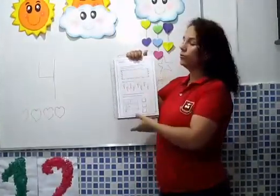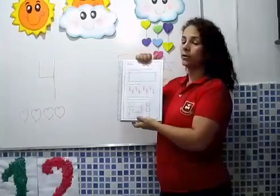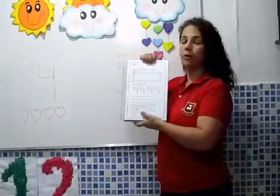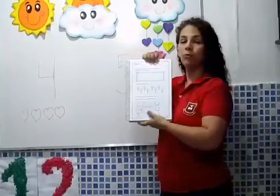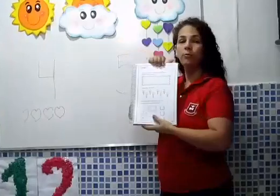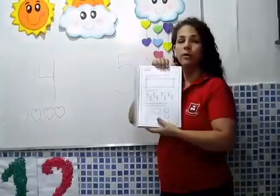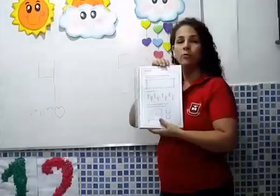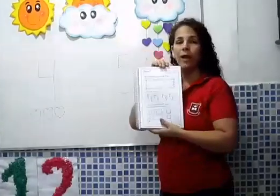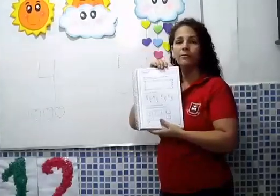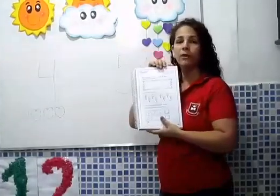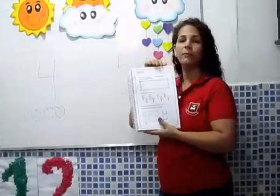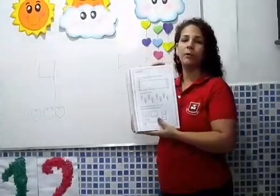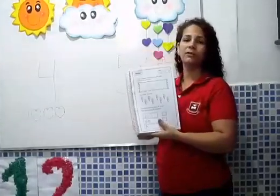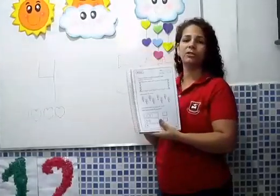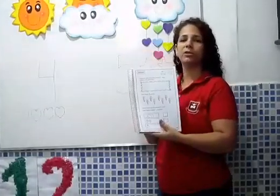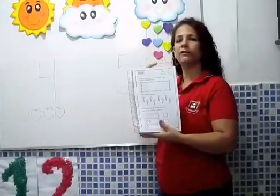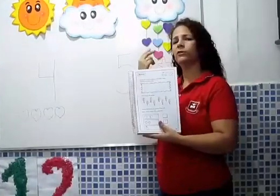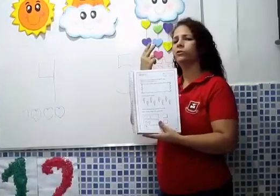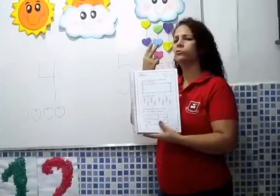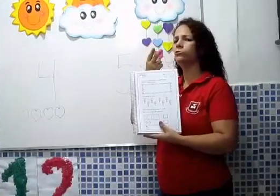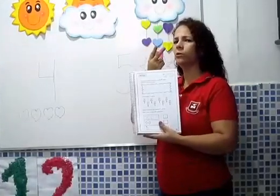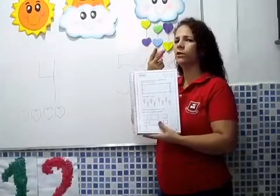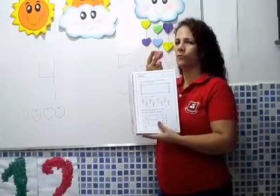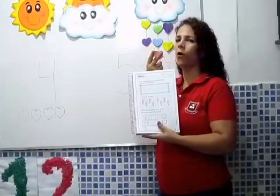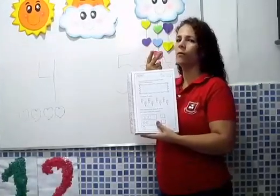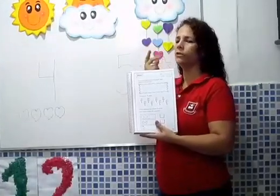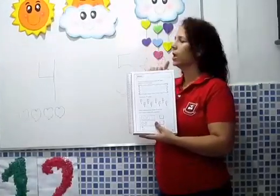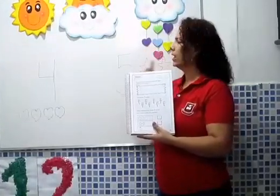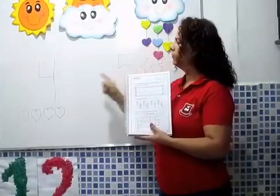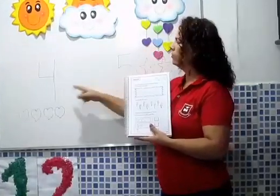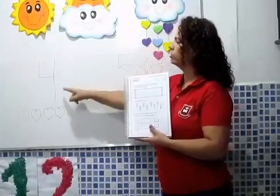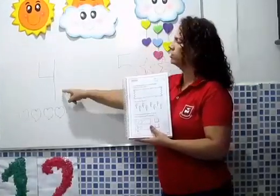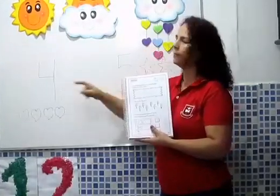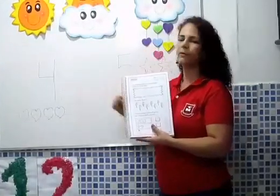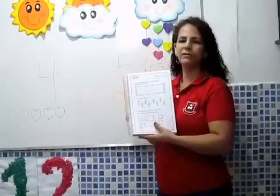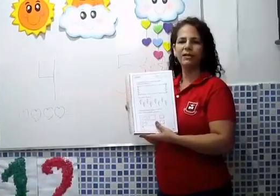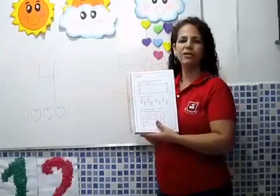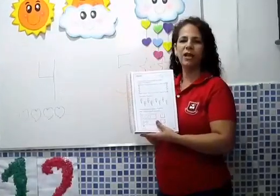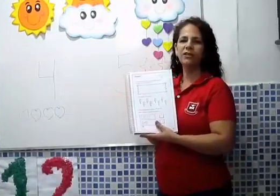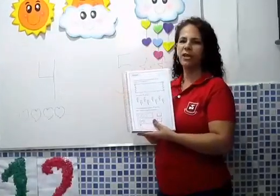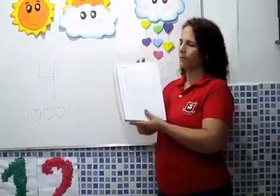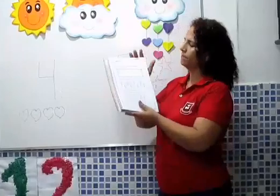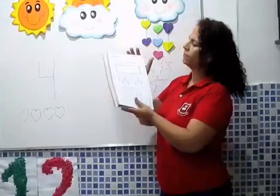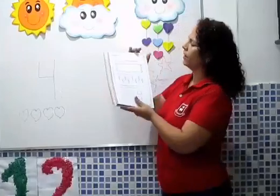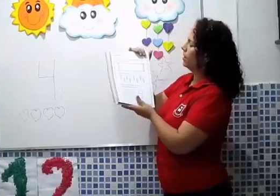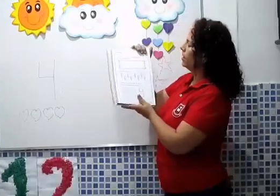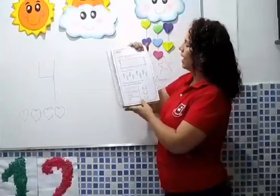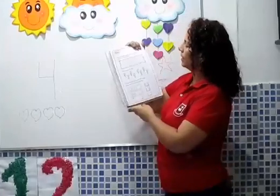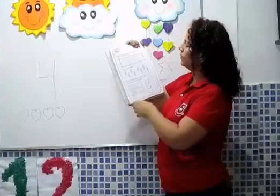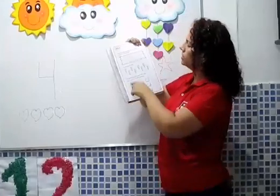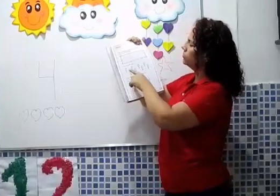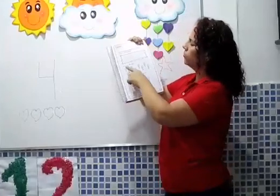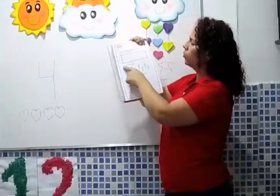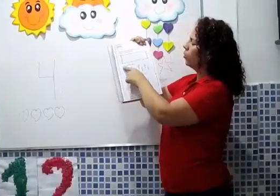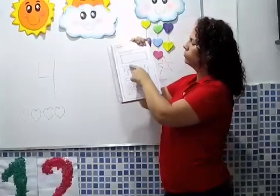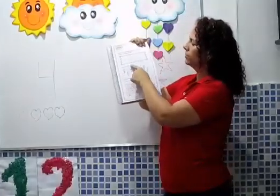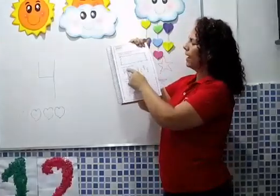Porque o número 4 ele pode se escrever de duas formas. Eu vou mostrar para vocês já já. Aqui vocês vão comprar